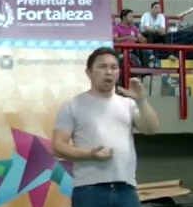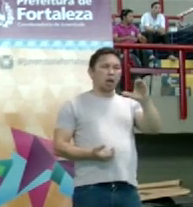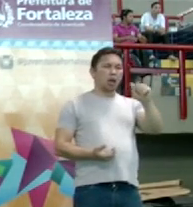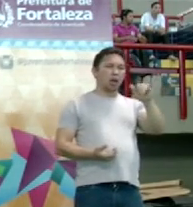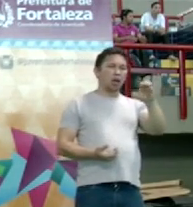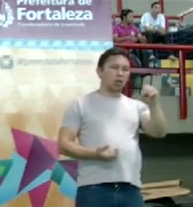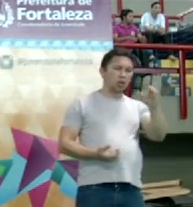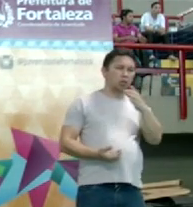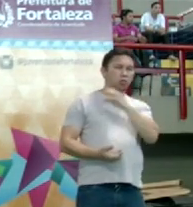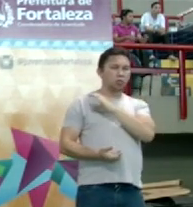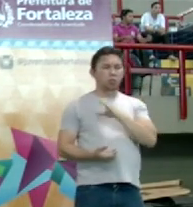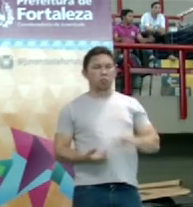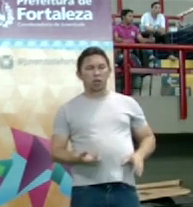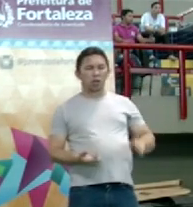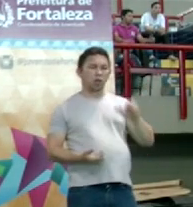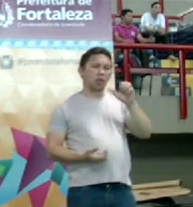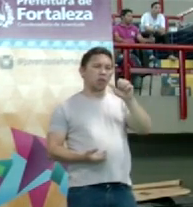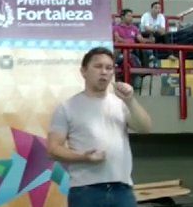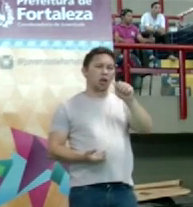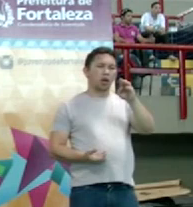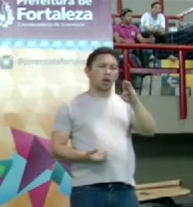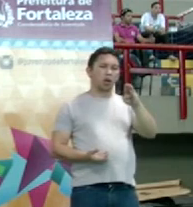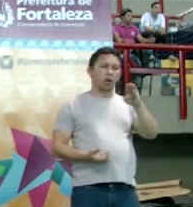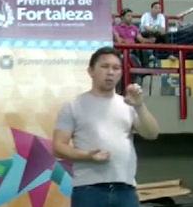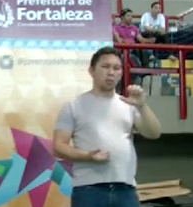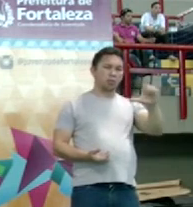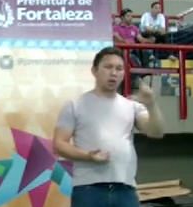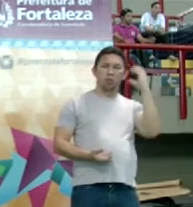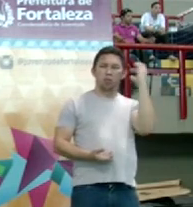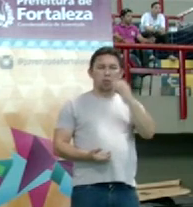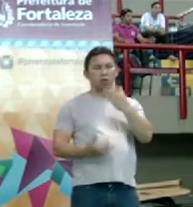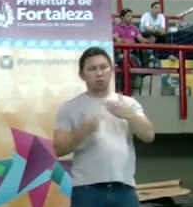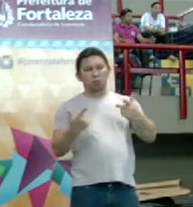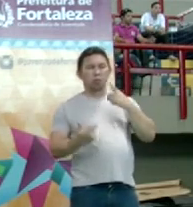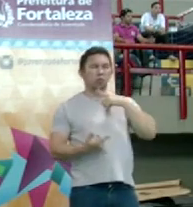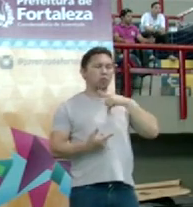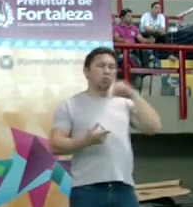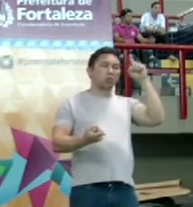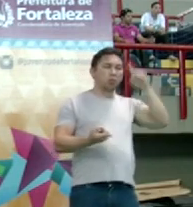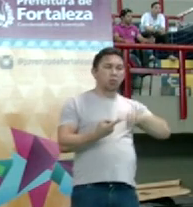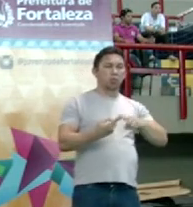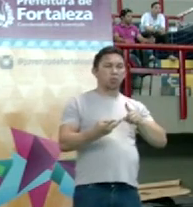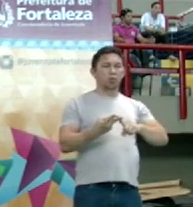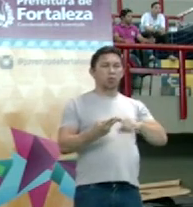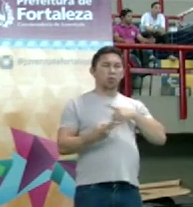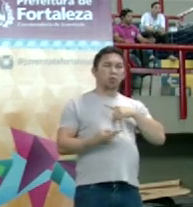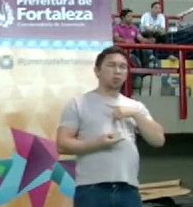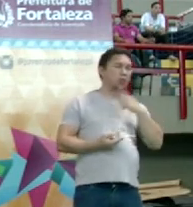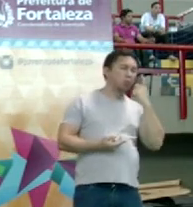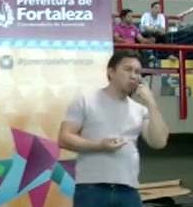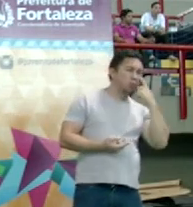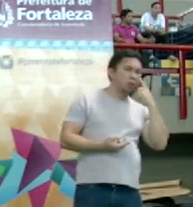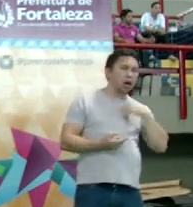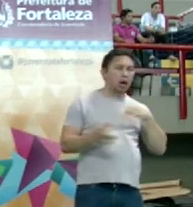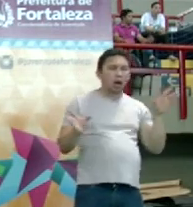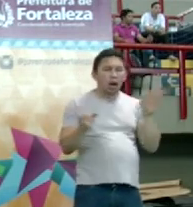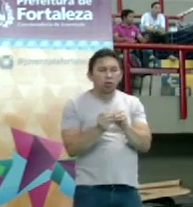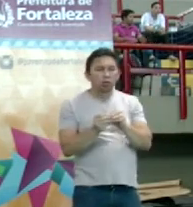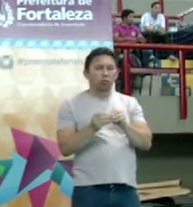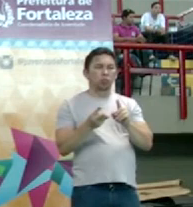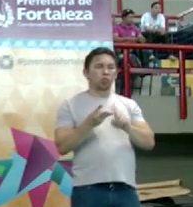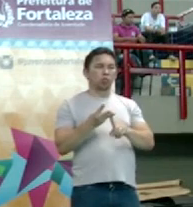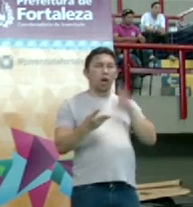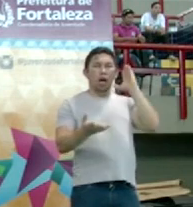violência, vocês dizem assim, para reduzir, para minimizar, para tornar menor, tá certo? Para